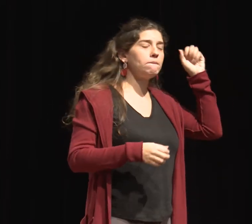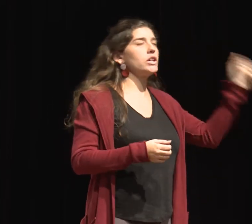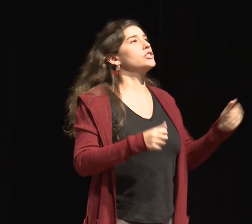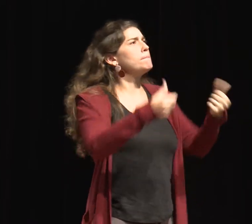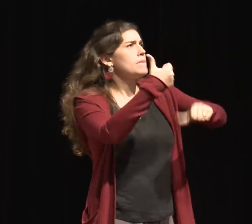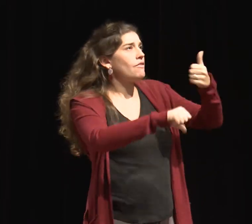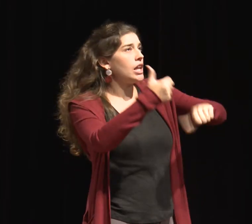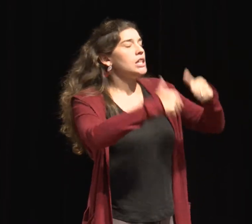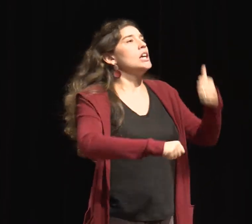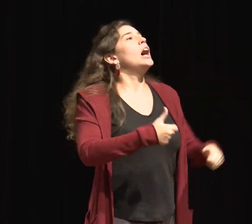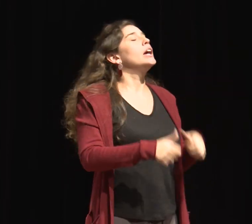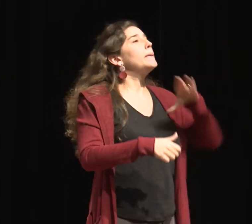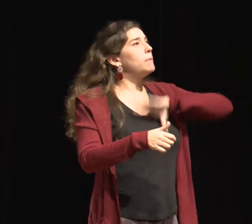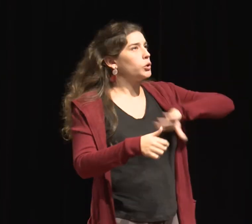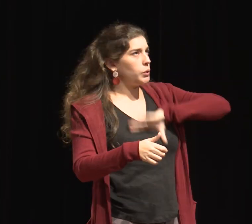E o professor ouvinte avalia